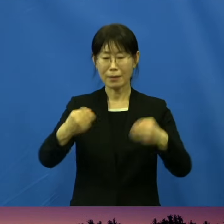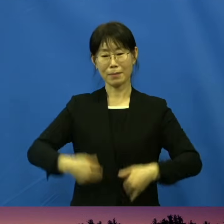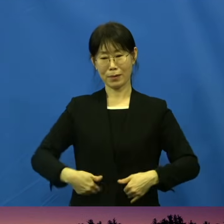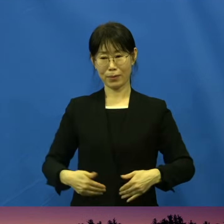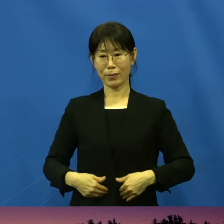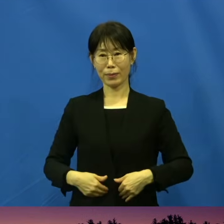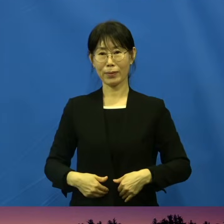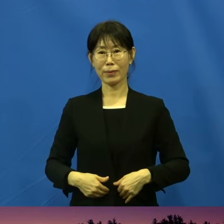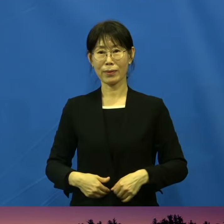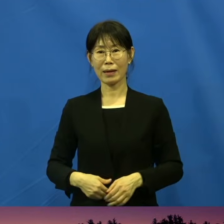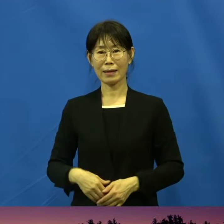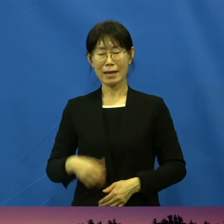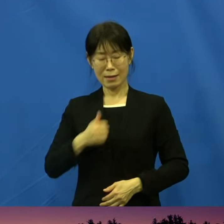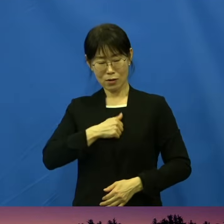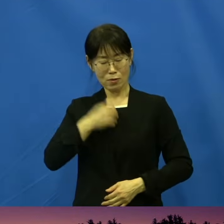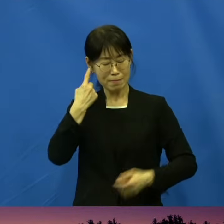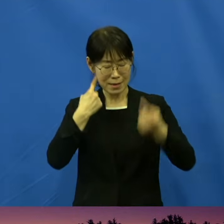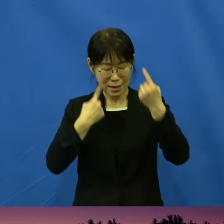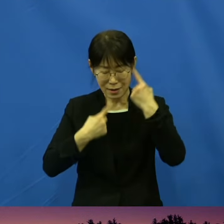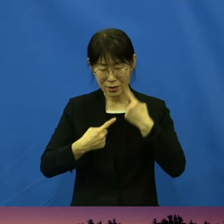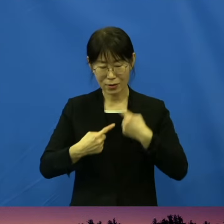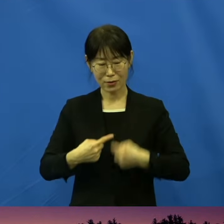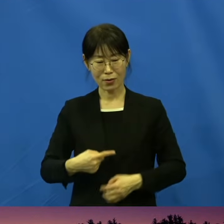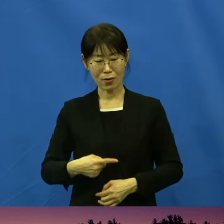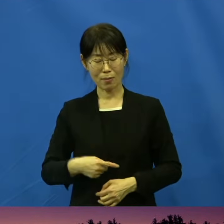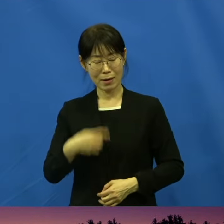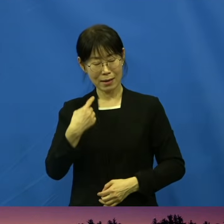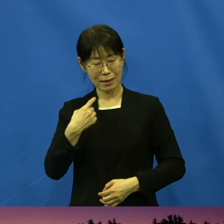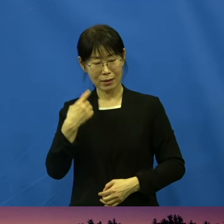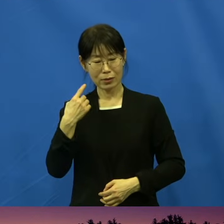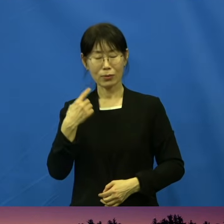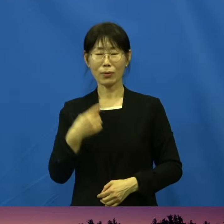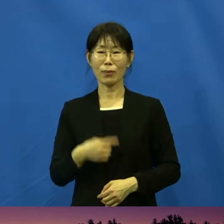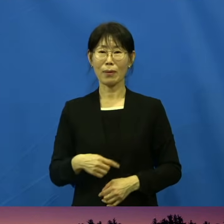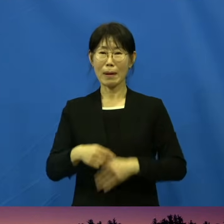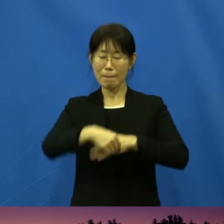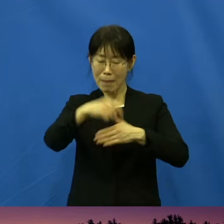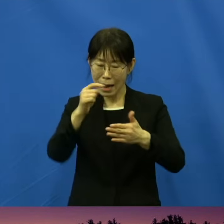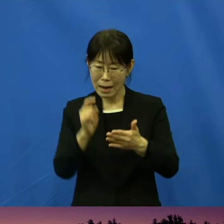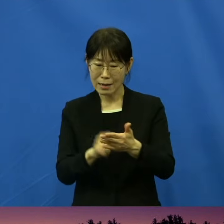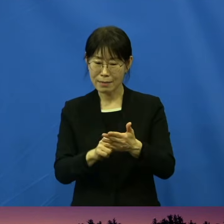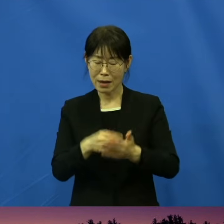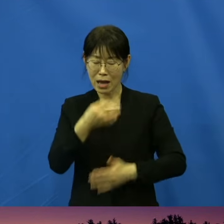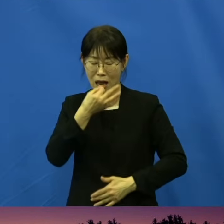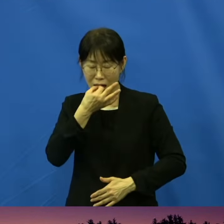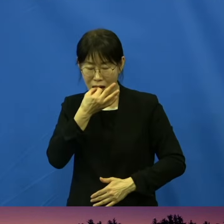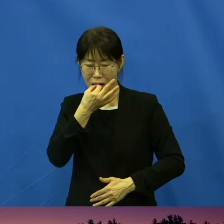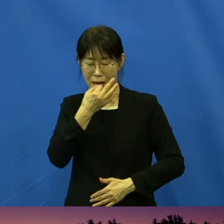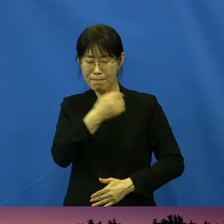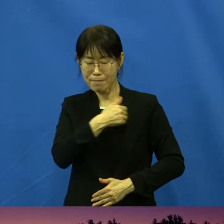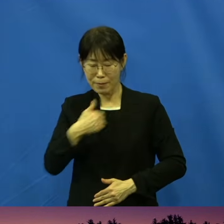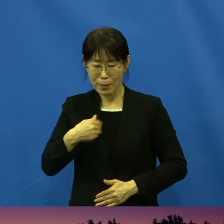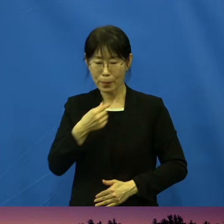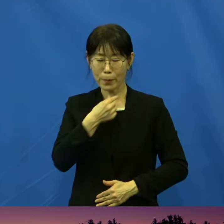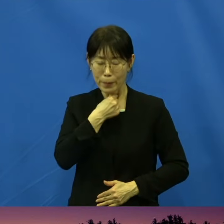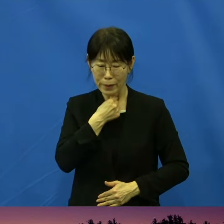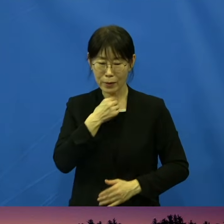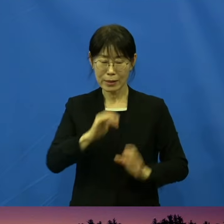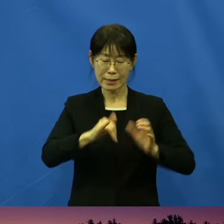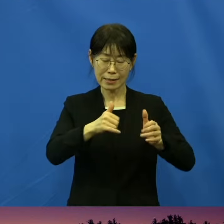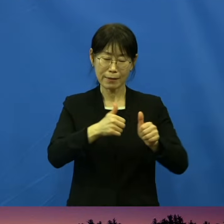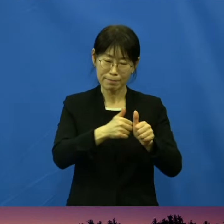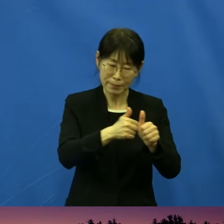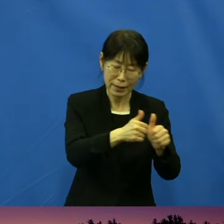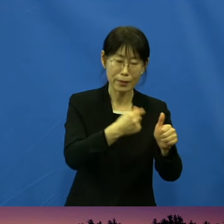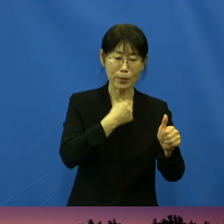기분 나쁜 것, 자존심이 팍팍 구겨지는 것, 내 안에 있는 그런 육체적 소욕이 그냥 내 마음대로 되지